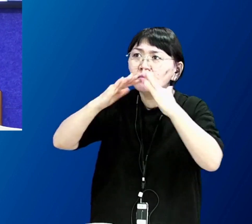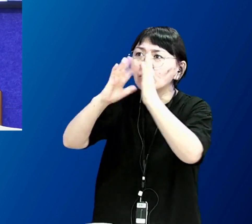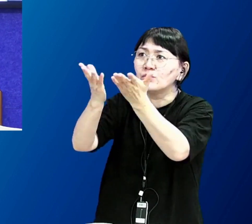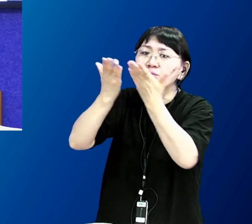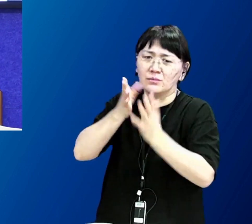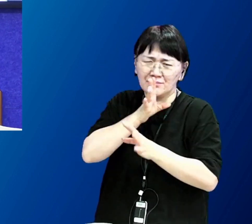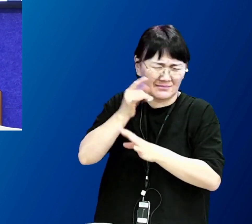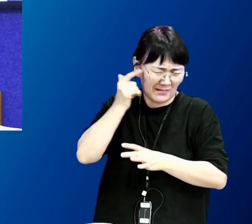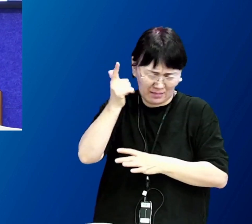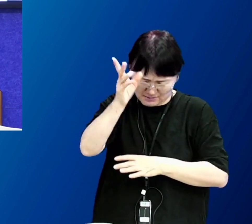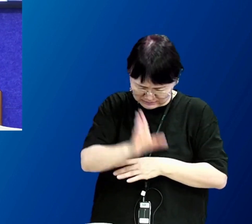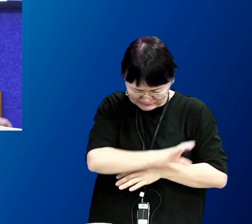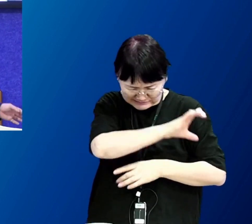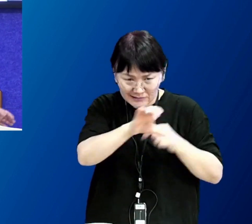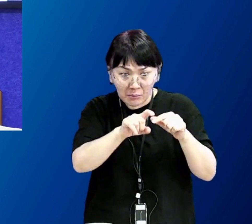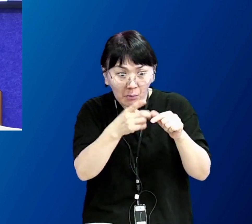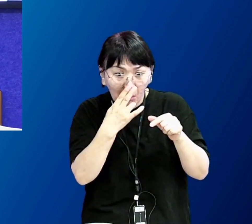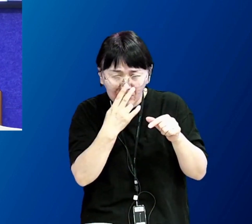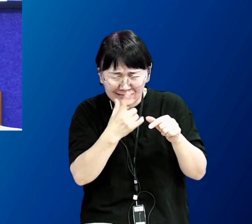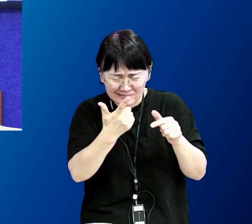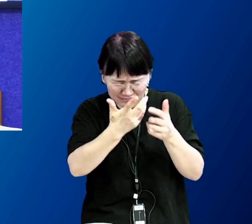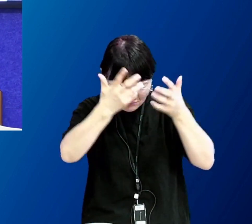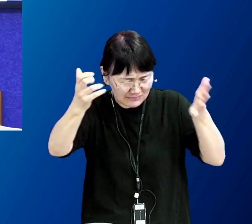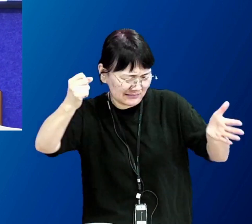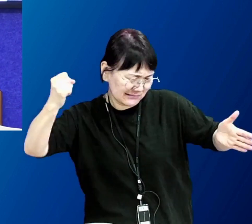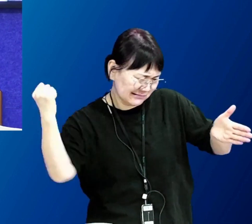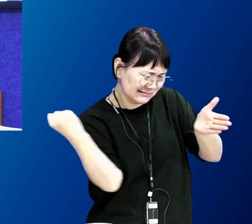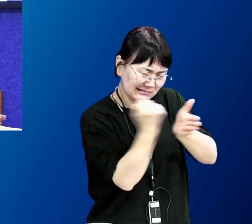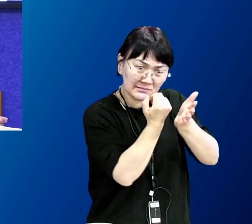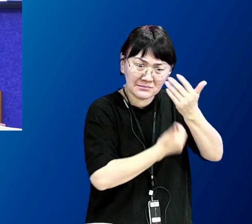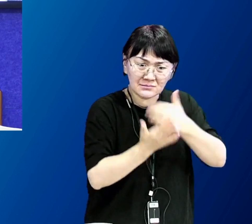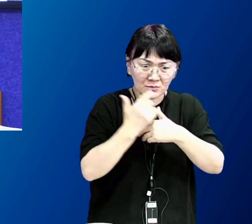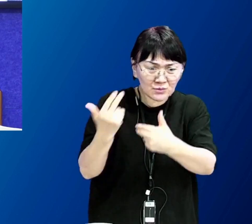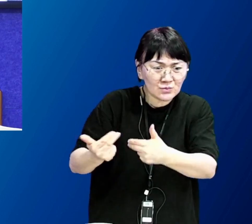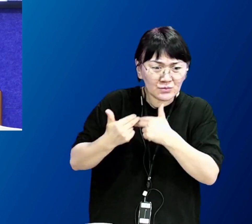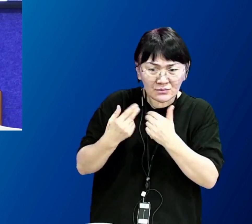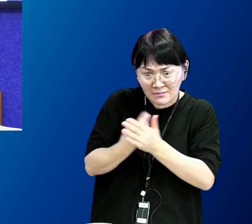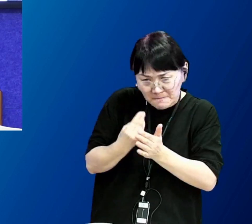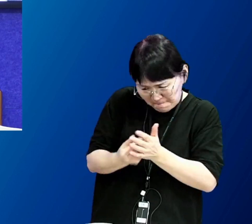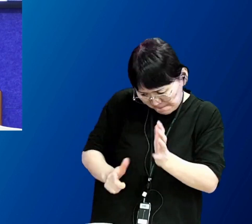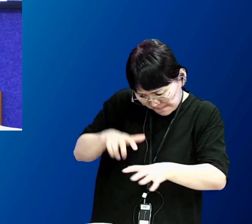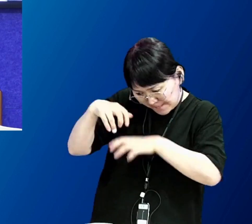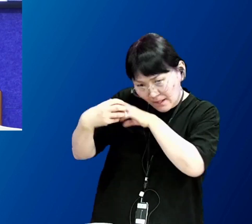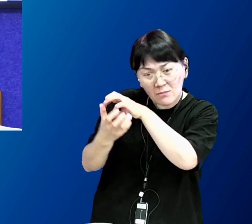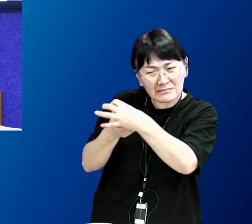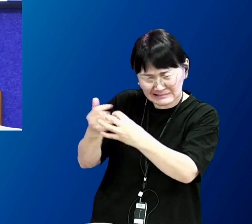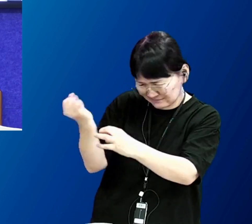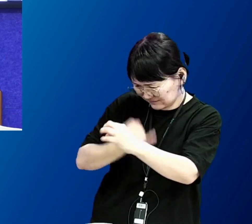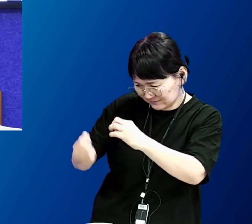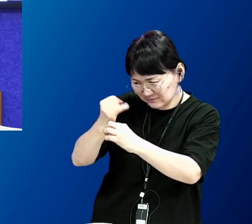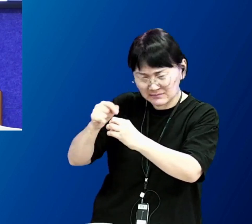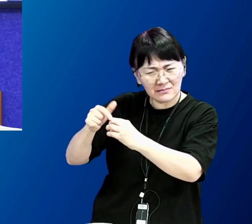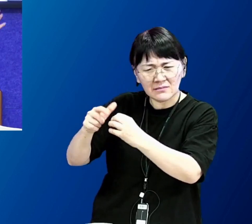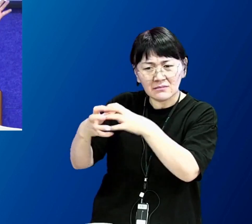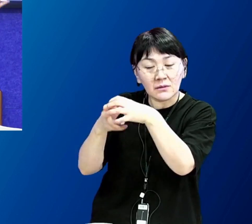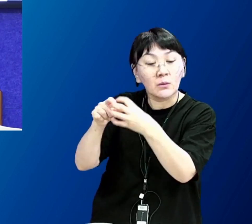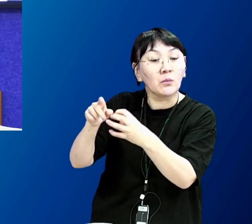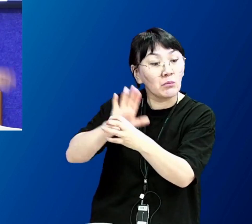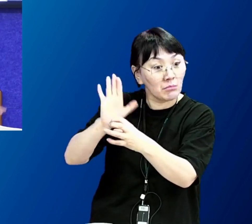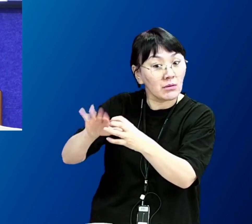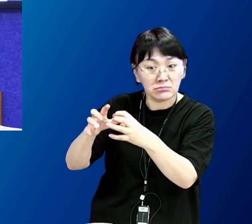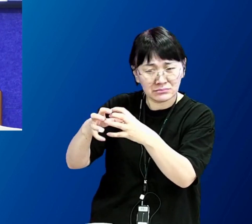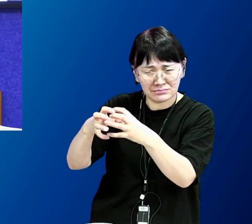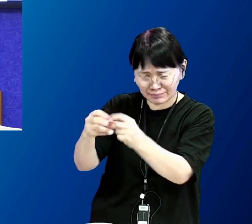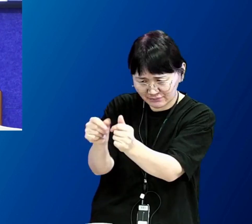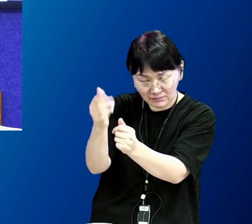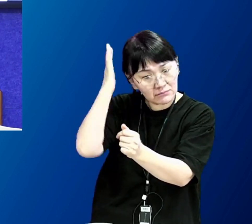тэр аимшигтэй загалмайг үүрэн үхэж өгсөөр байтал байж тээ. Устдаж үгүй болох энэ ертөнцийг устдаж байгаа болох энэ ертөнцийн